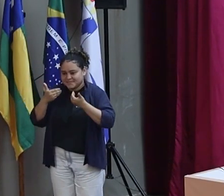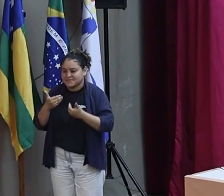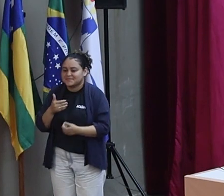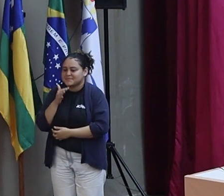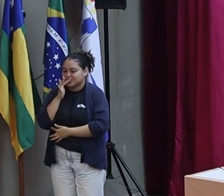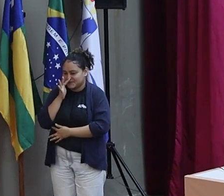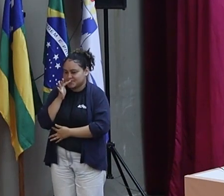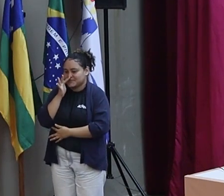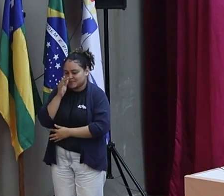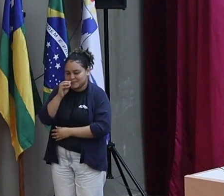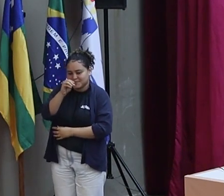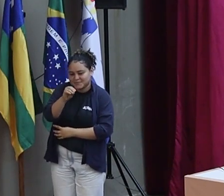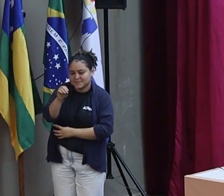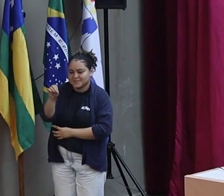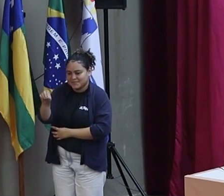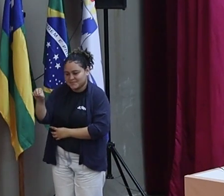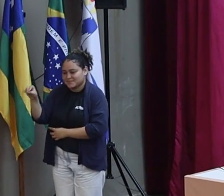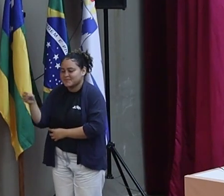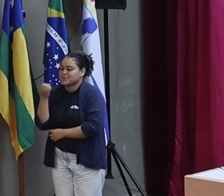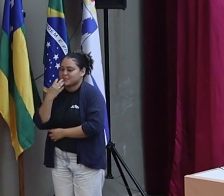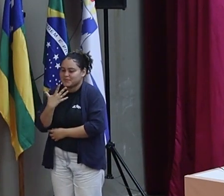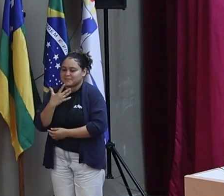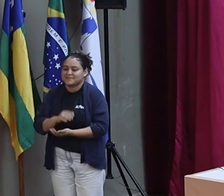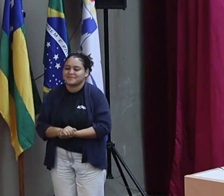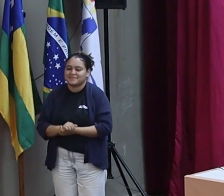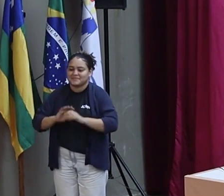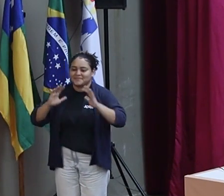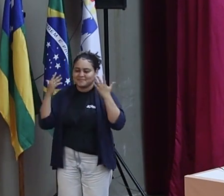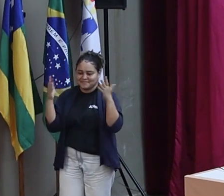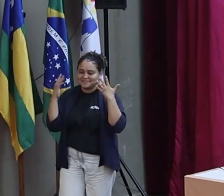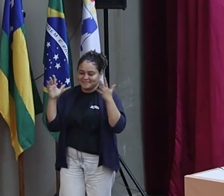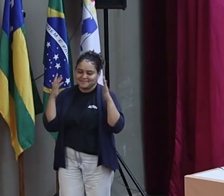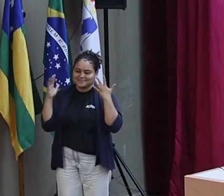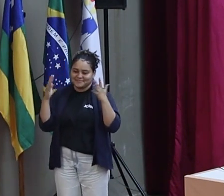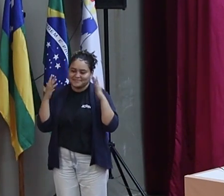plantadeira de semente boa.